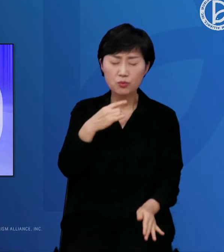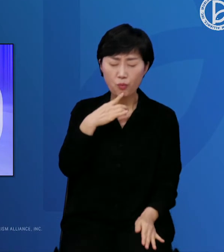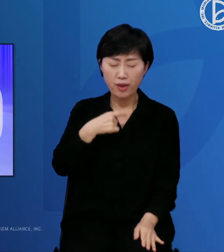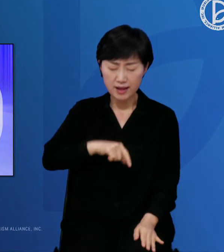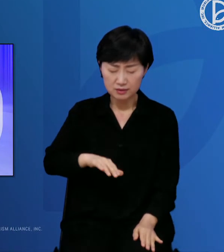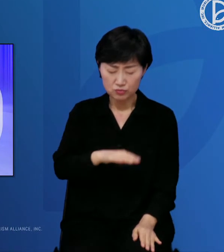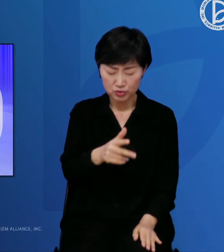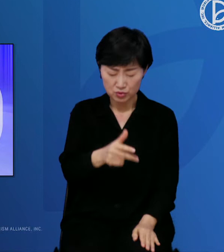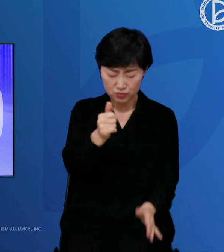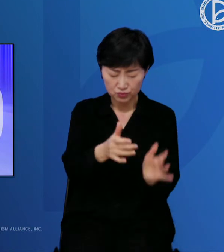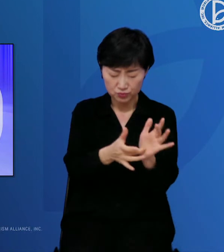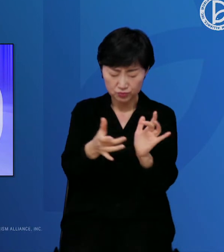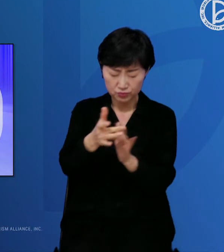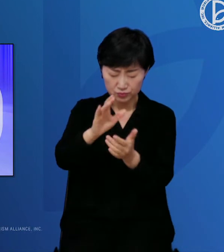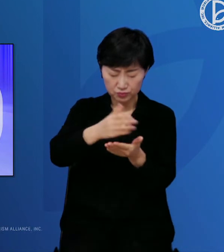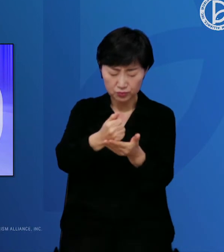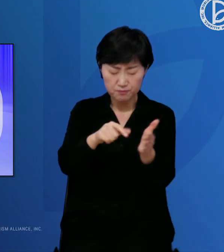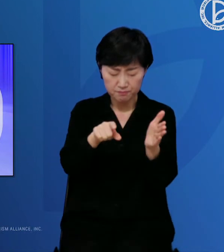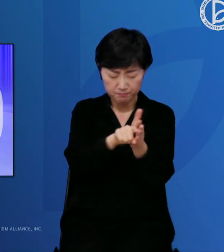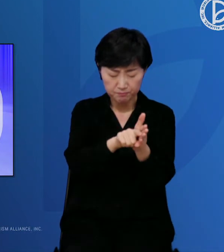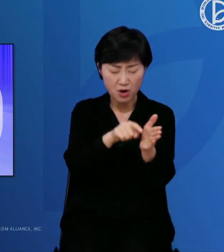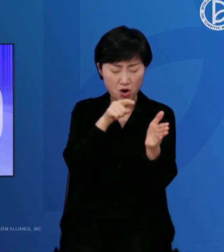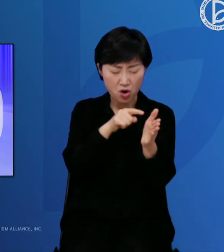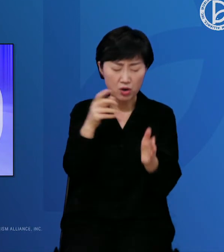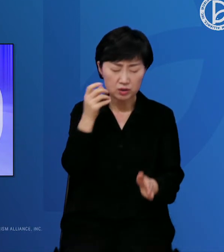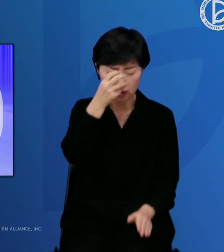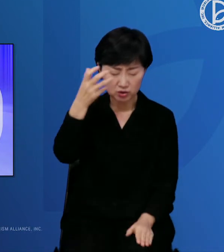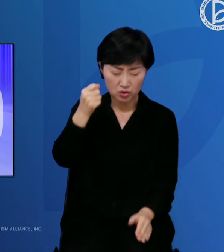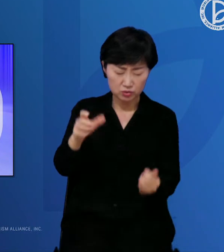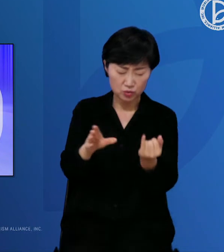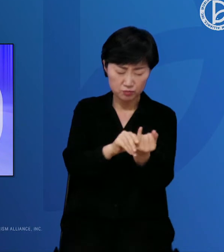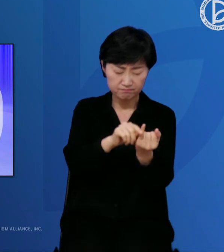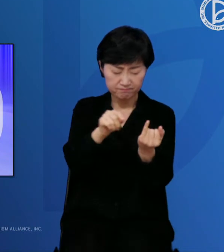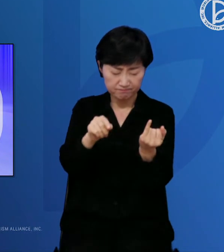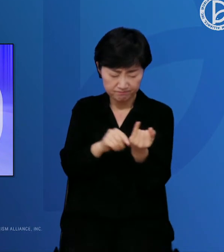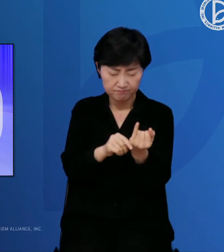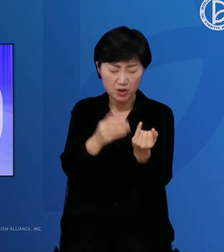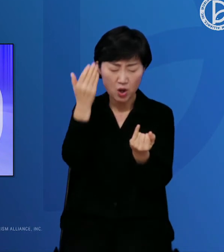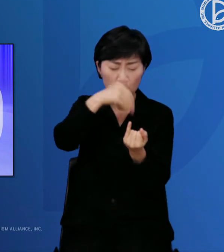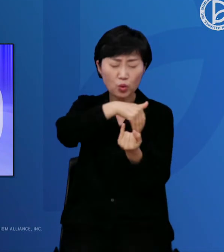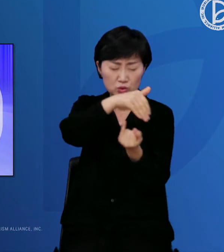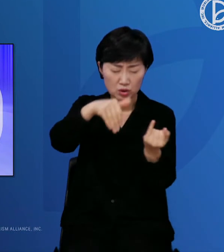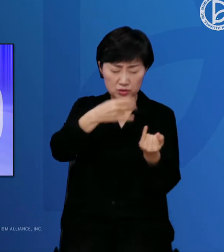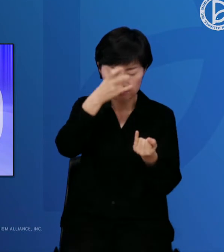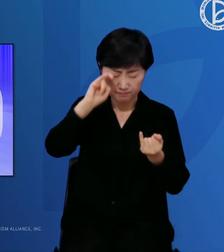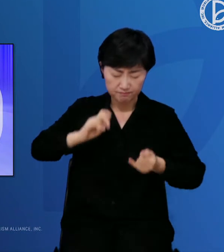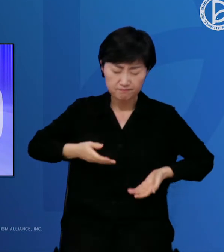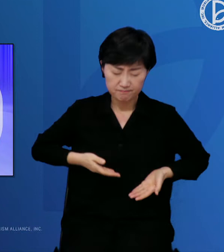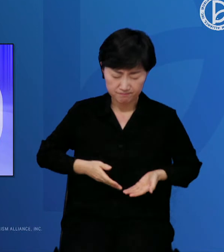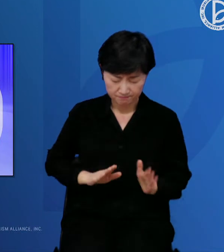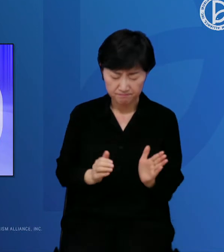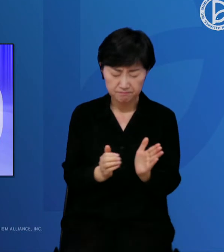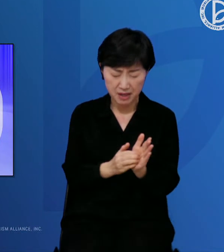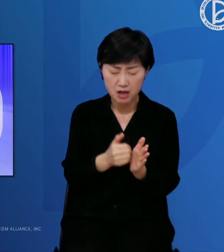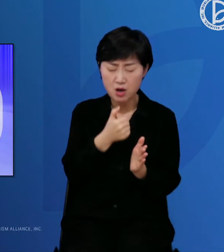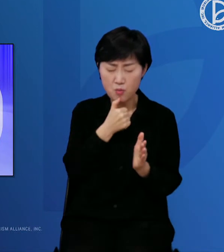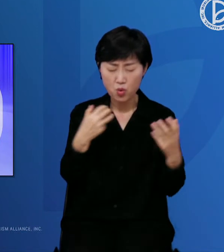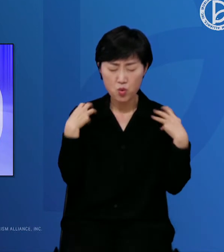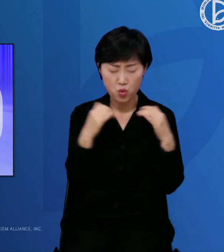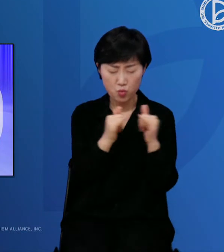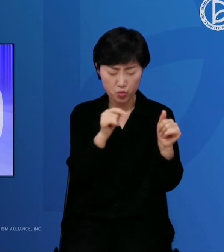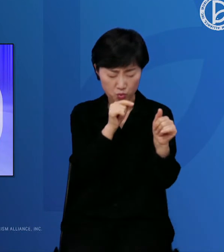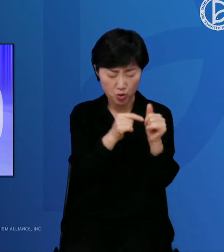그 외아들 우리 주 예수 그리스도를 믿사오니 이는 성령으로 잉태하사 동정녀 마리아에게